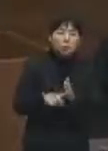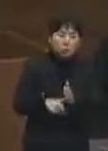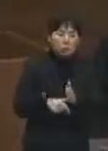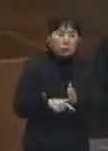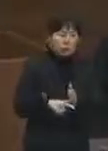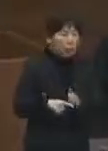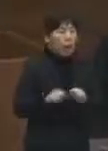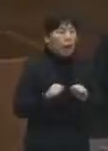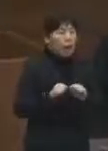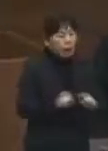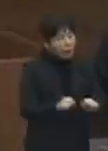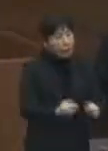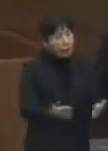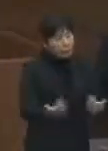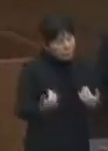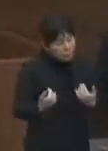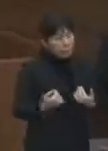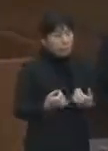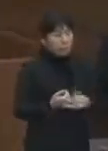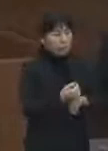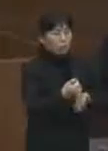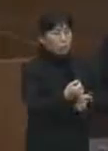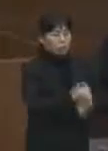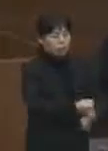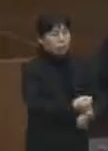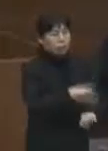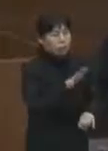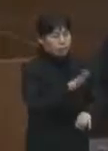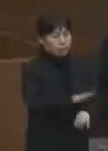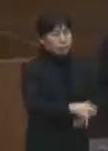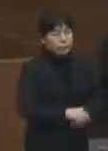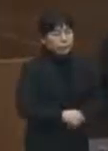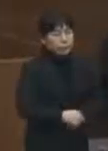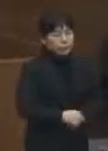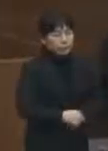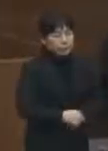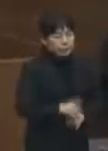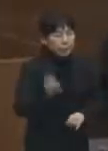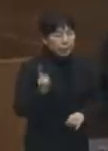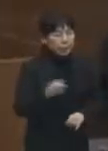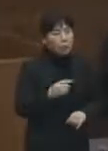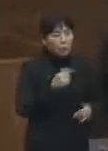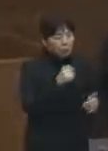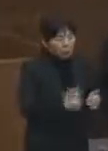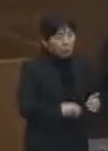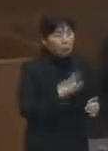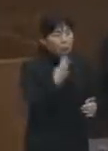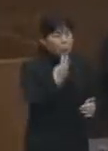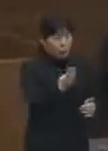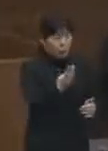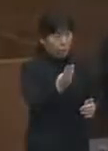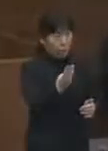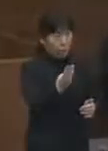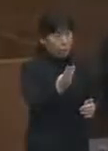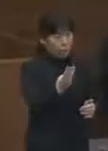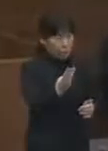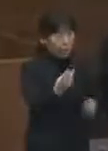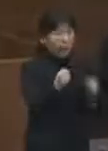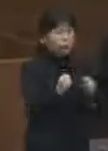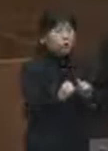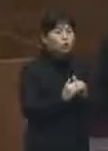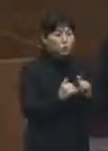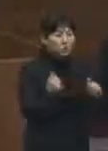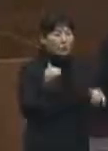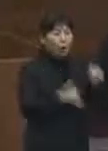票を実施しなければならないと規定されてございます。また、同条第3項には、住民投票の発議要